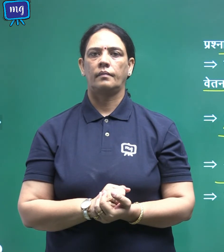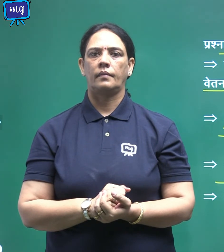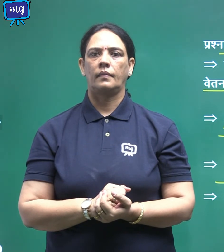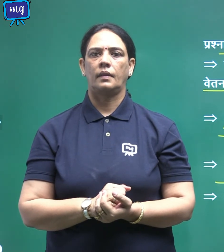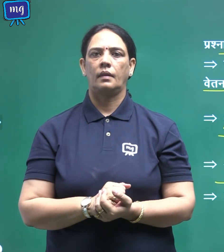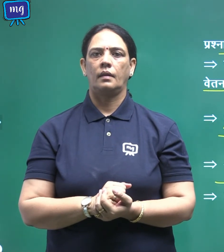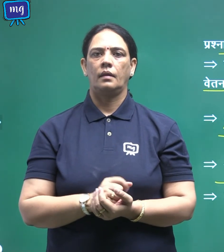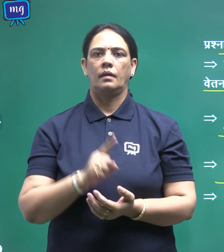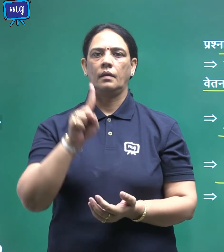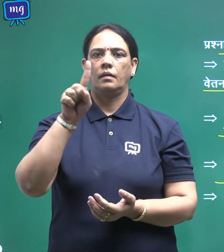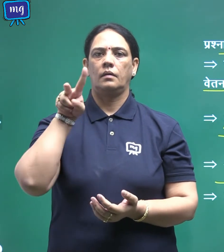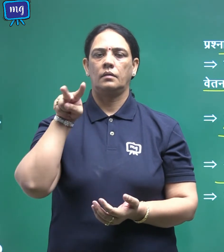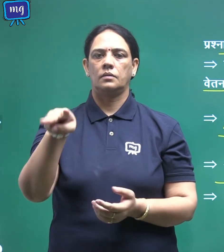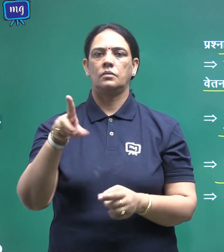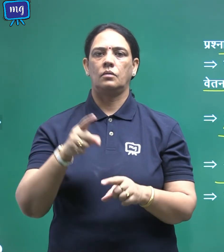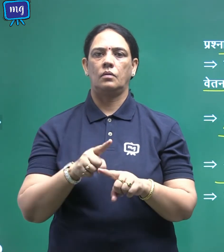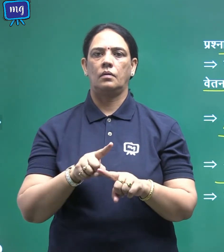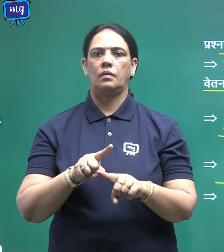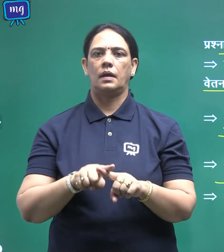100x